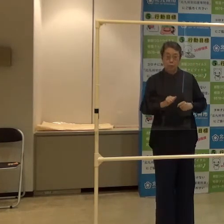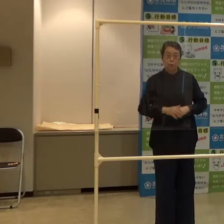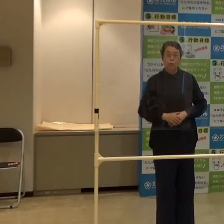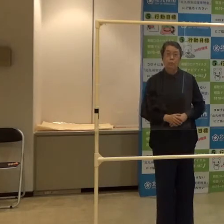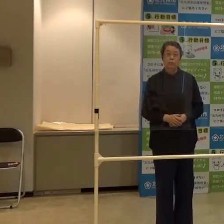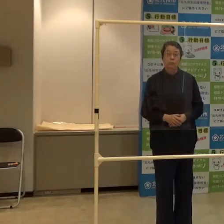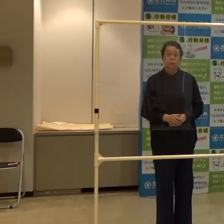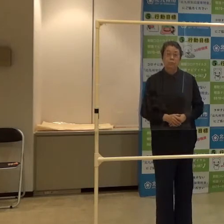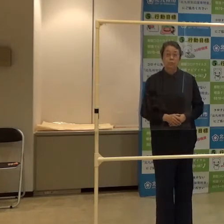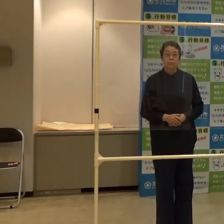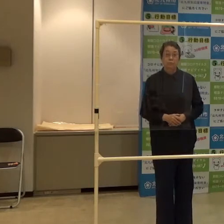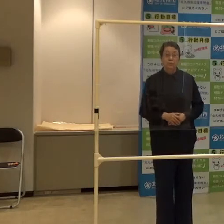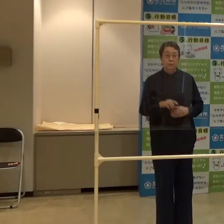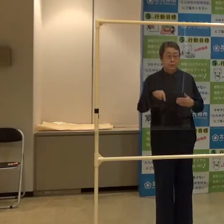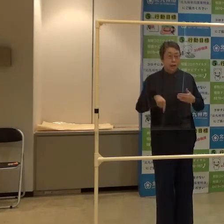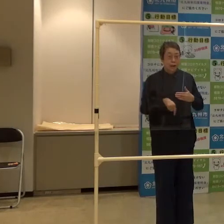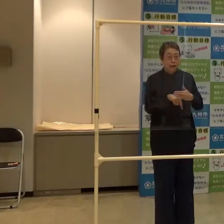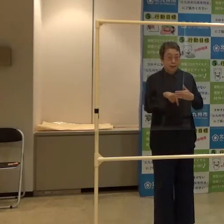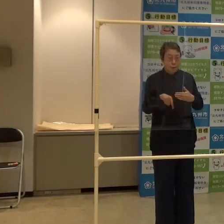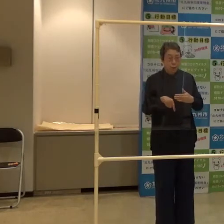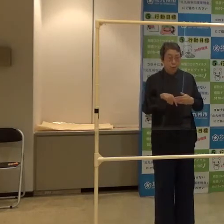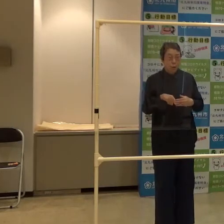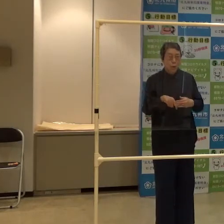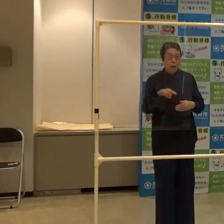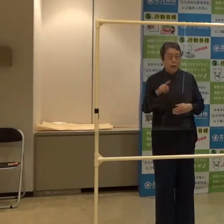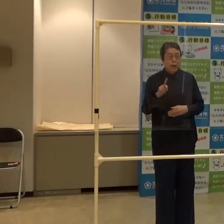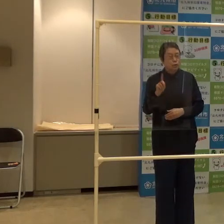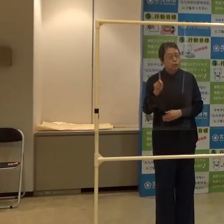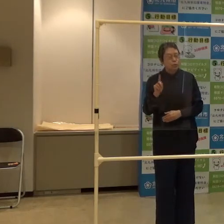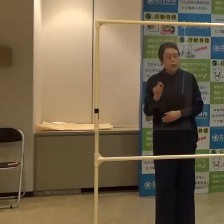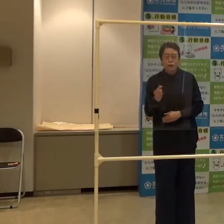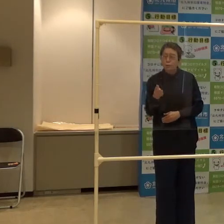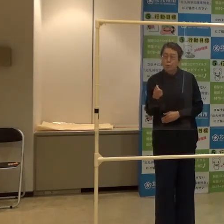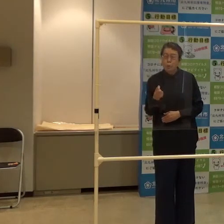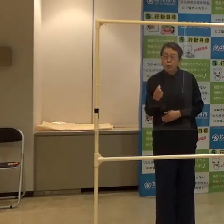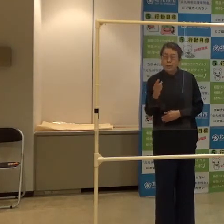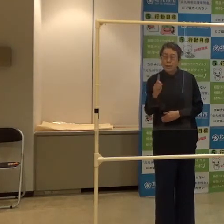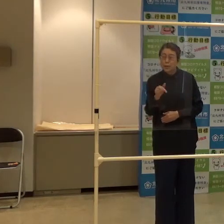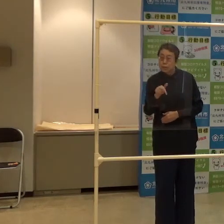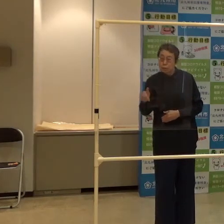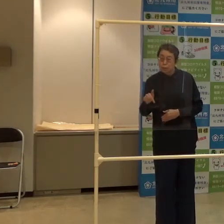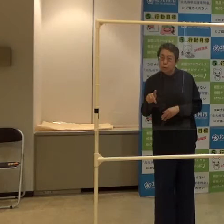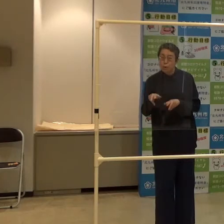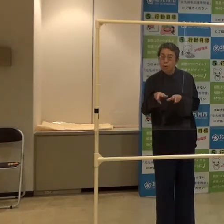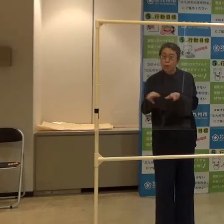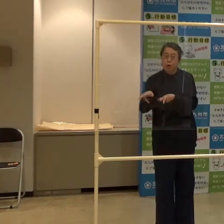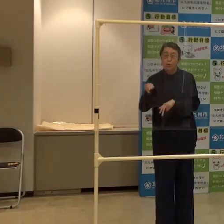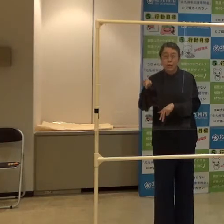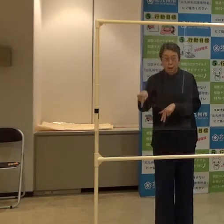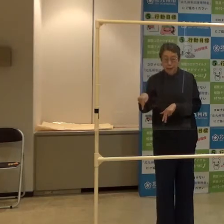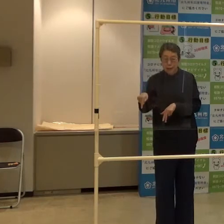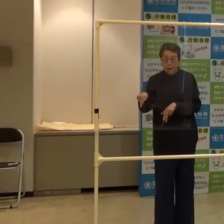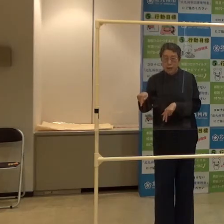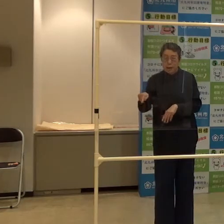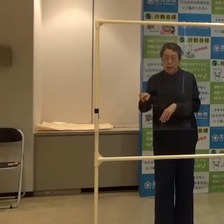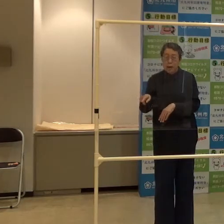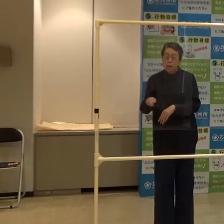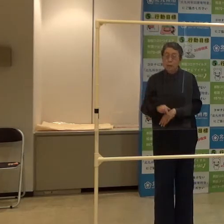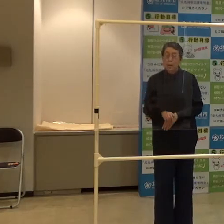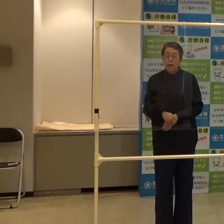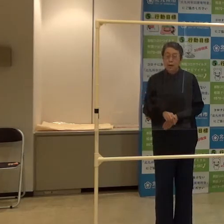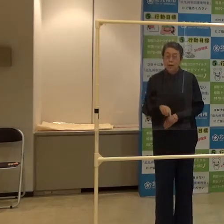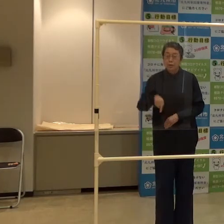して、その中の一部の自治体でもってまた独自の基準を作るということ